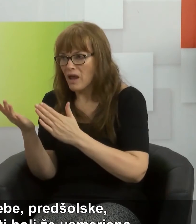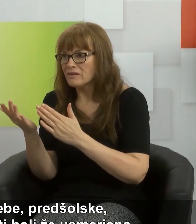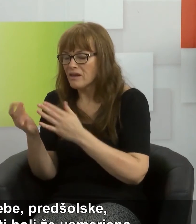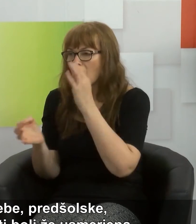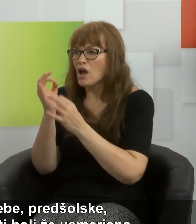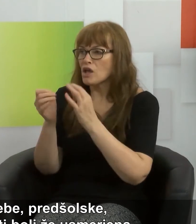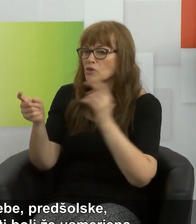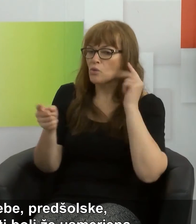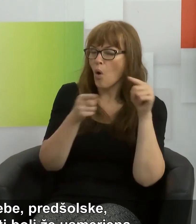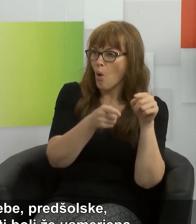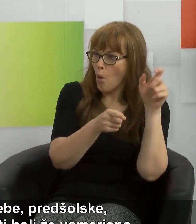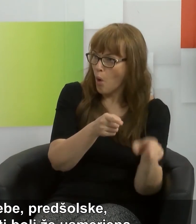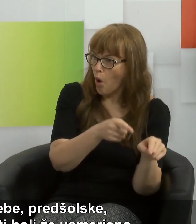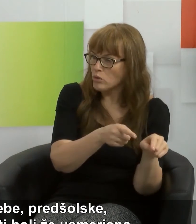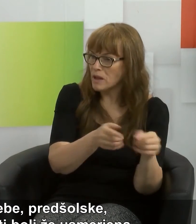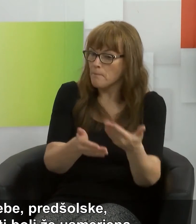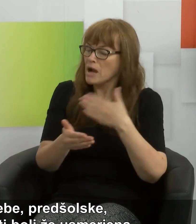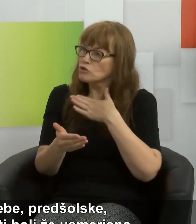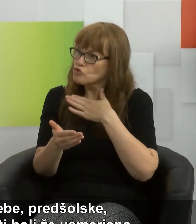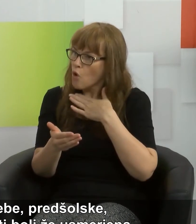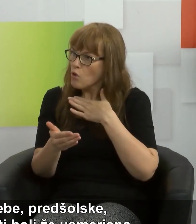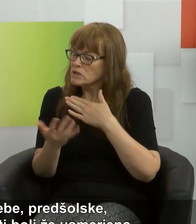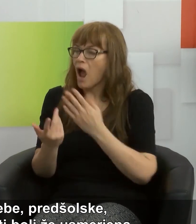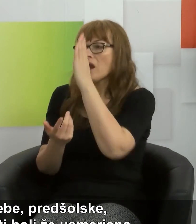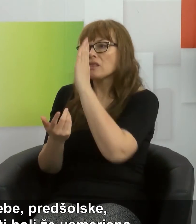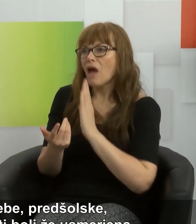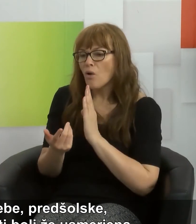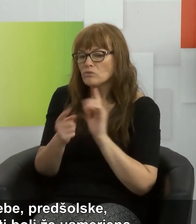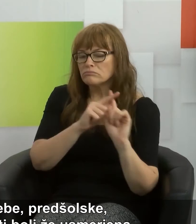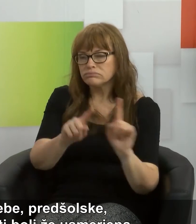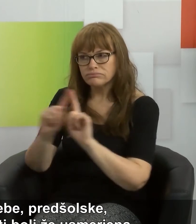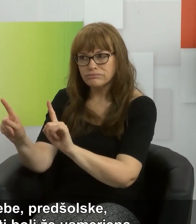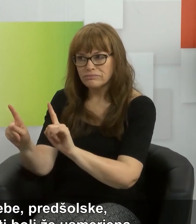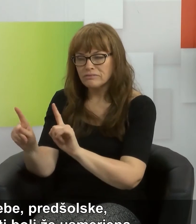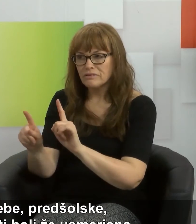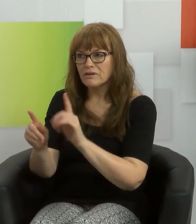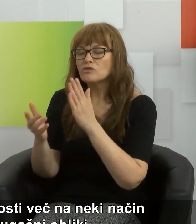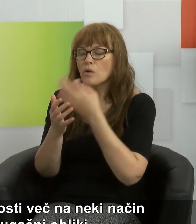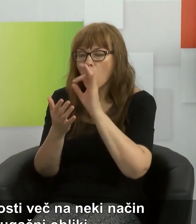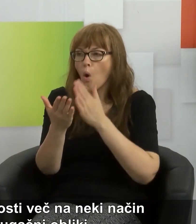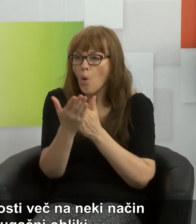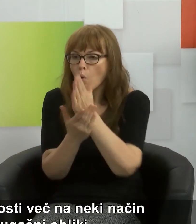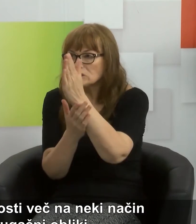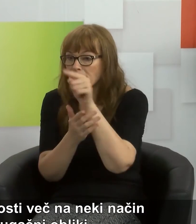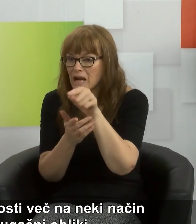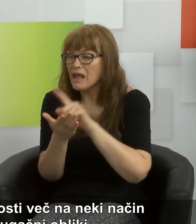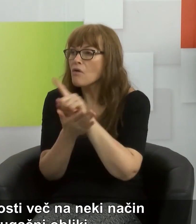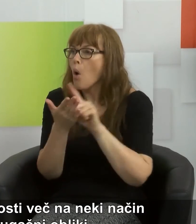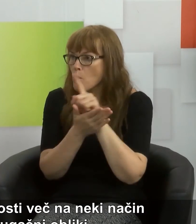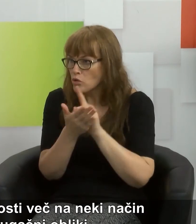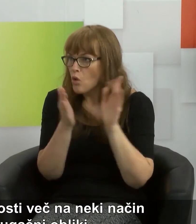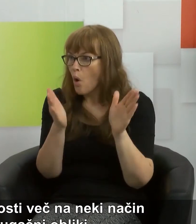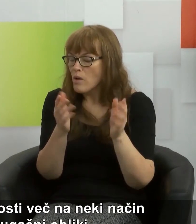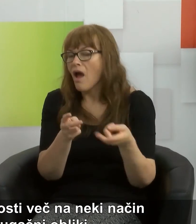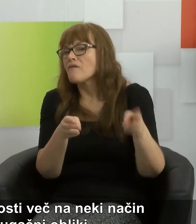Izkušnja gluhe osebe, predšolske ali naglušnega, je dosti bolj že usmerjena v tem obdobju in tudi